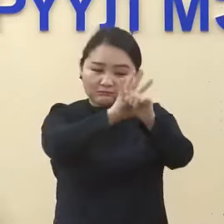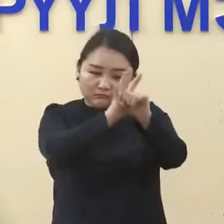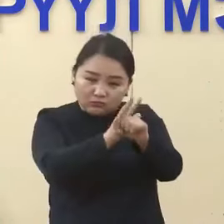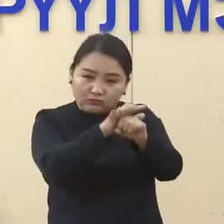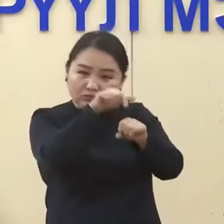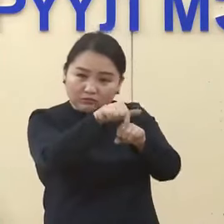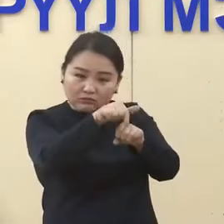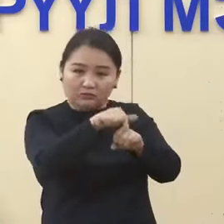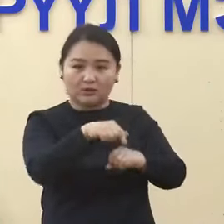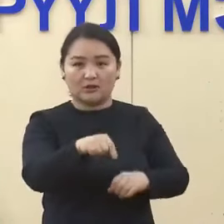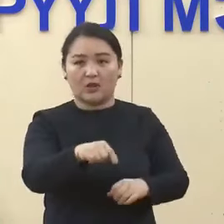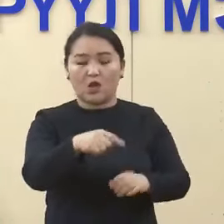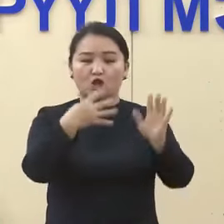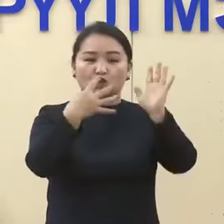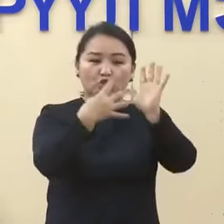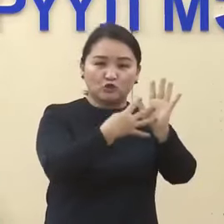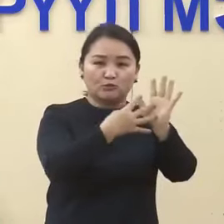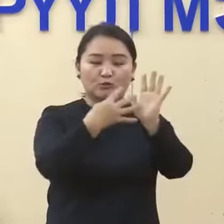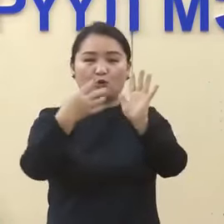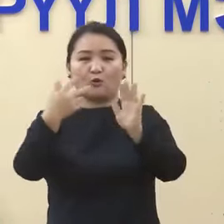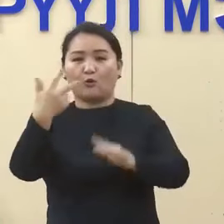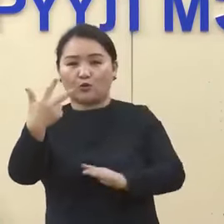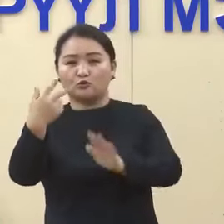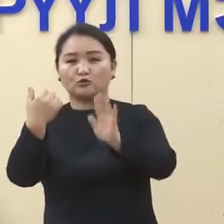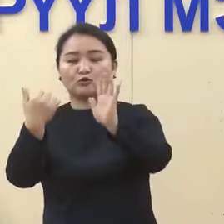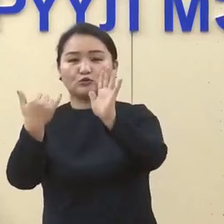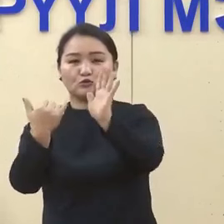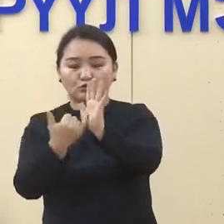нийт 9306 тохиолдол